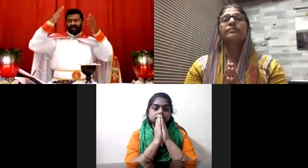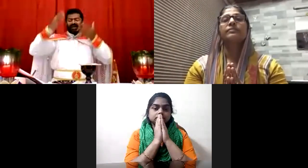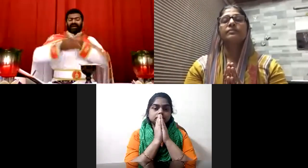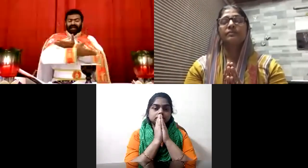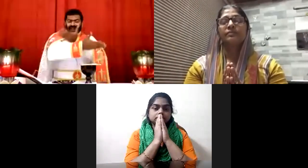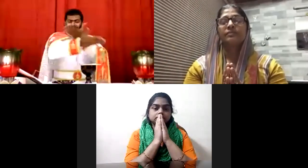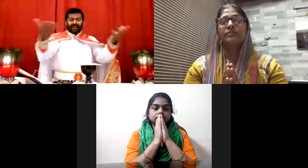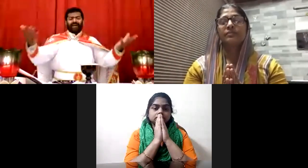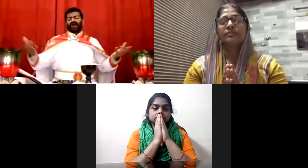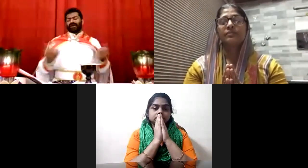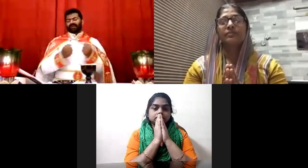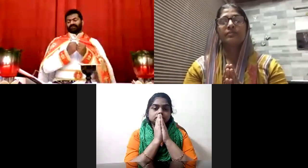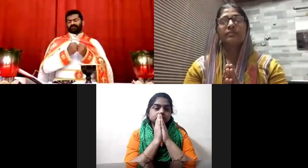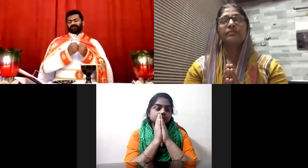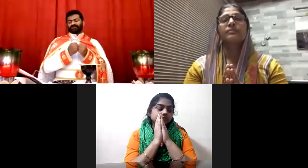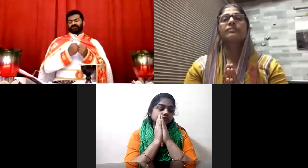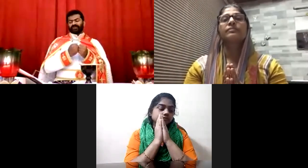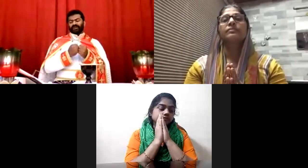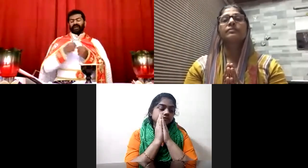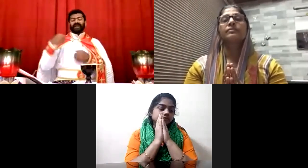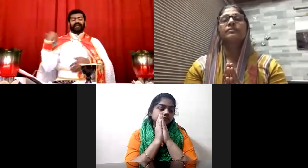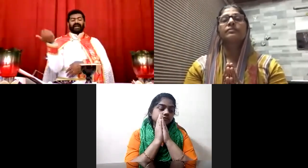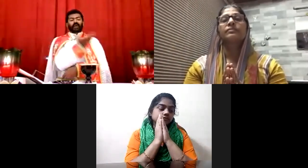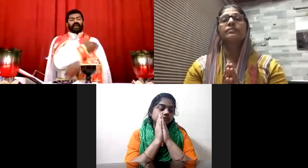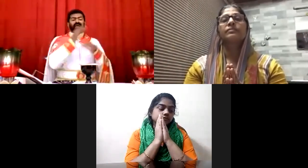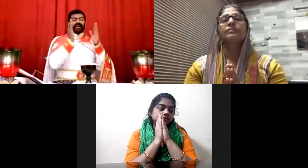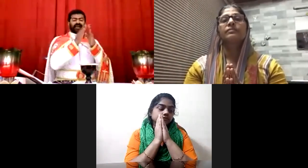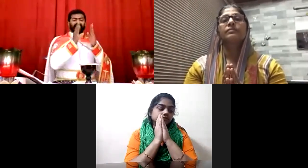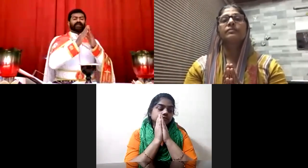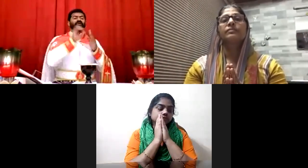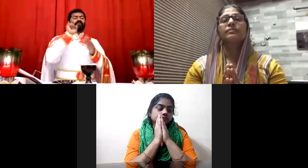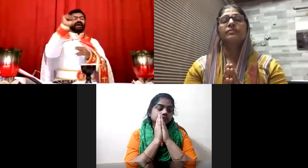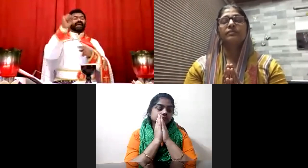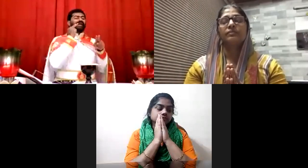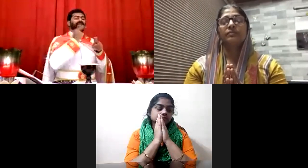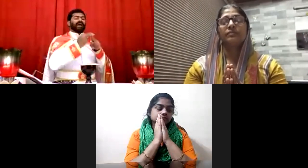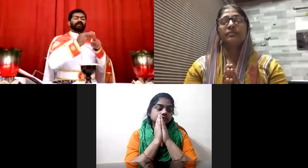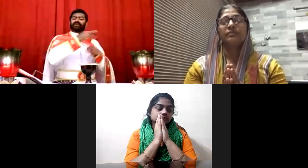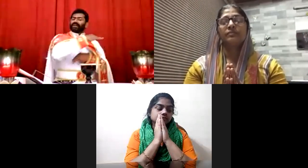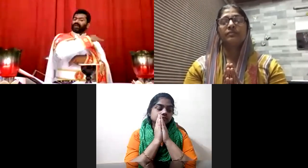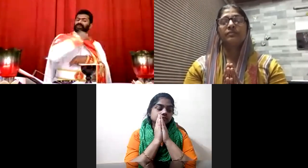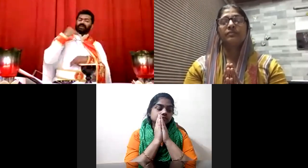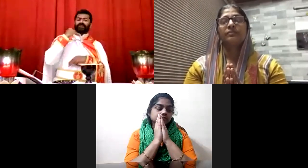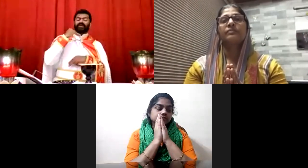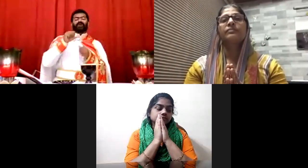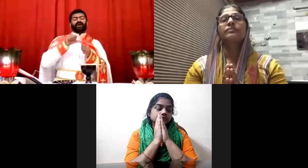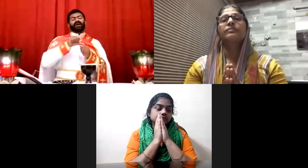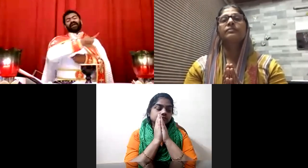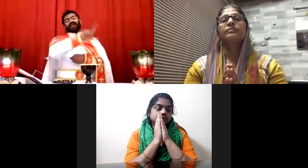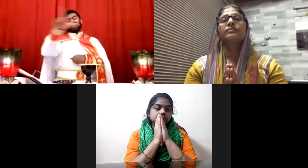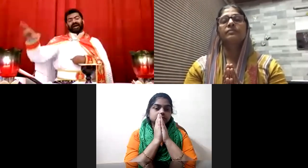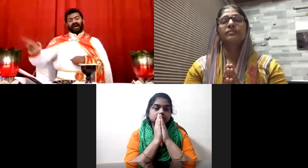ആകുലവുമായ എല്ലാവർക്കും ഞങ്ങളുടെ ഇടയിൽ നിന്നും അങ്ങയുടെ നാമത്തിൽ വേദന